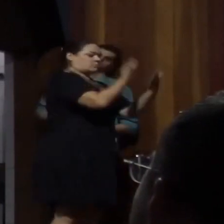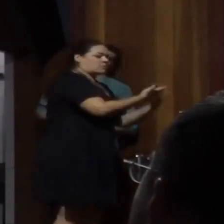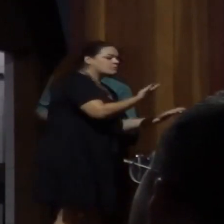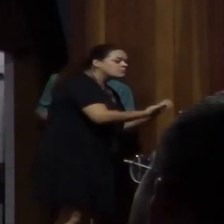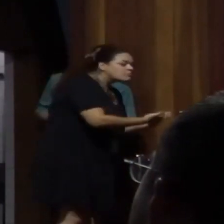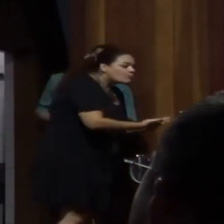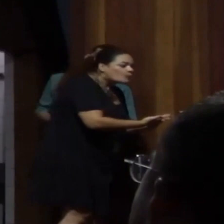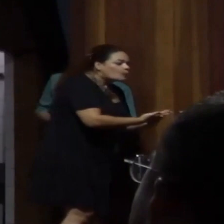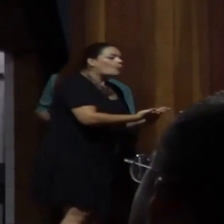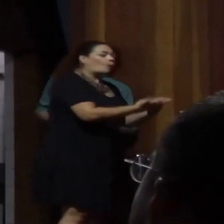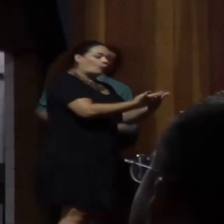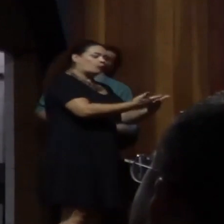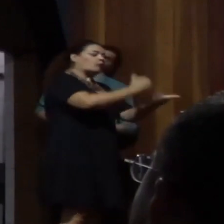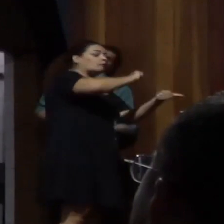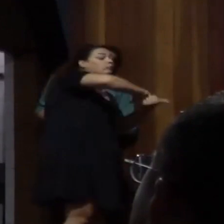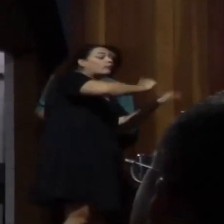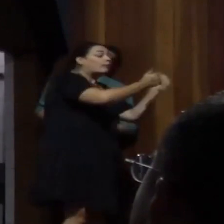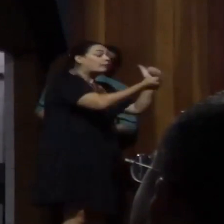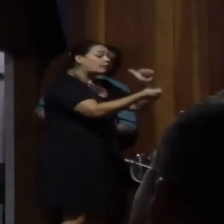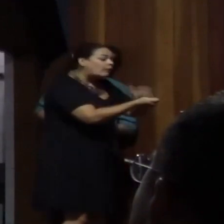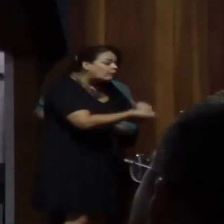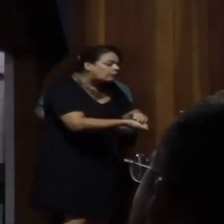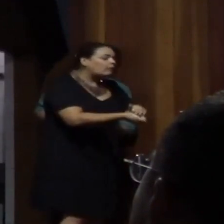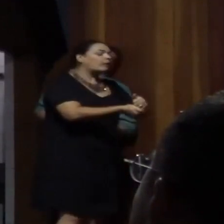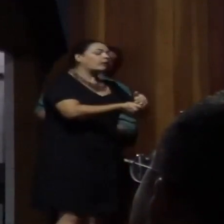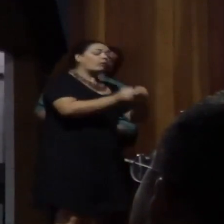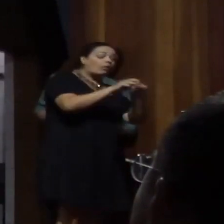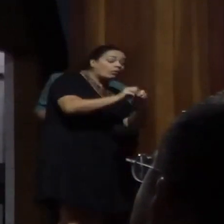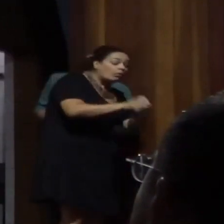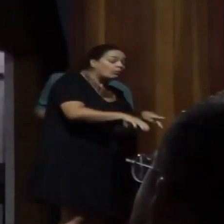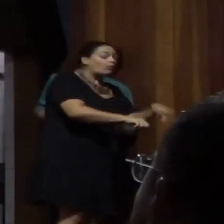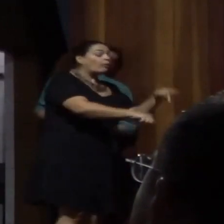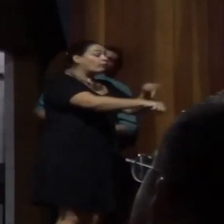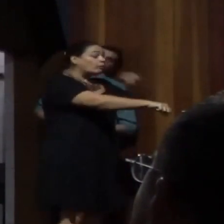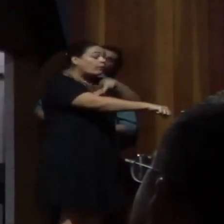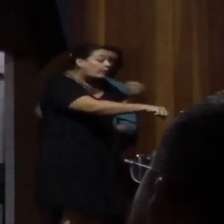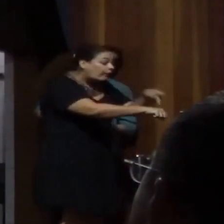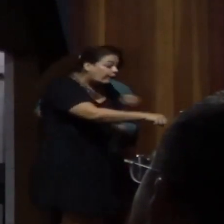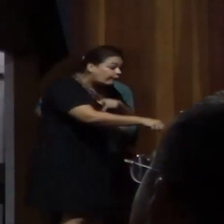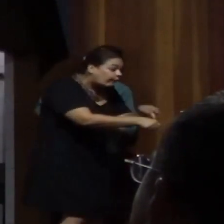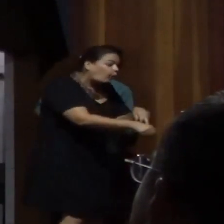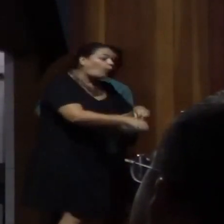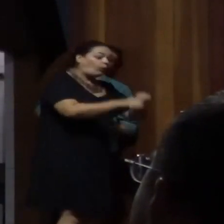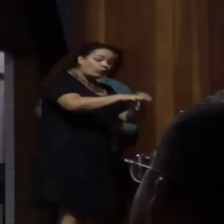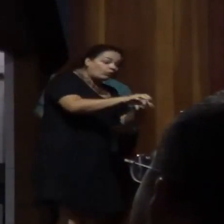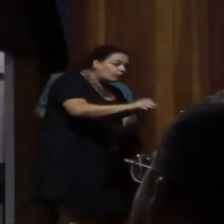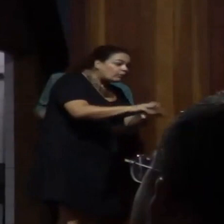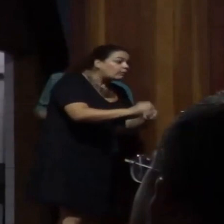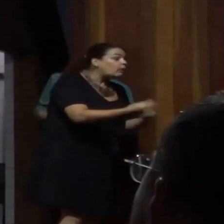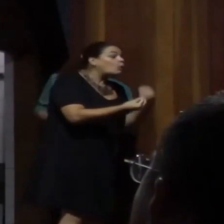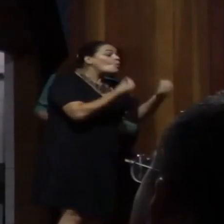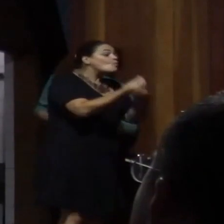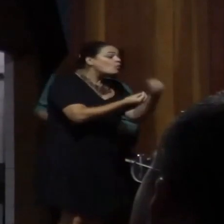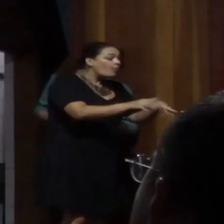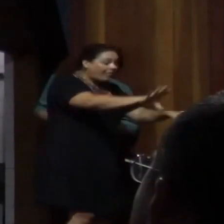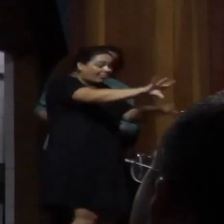suporte pedagógico aos profissionais envolvidos com a própria realidade educacional dos surdos,